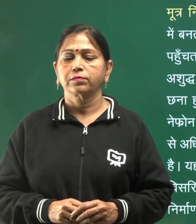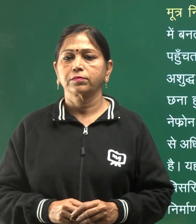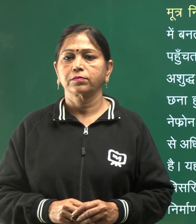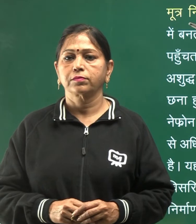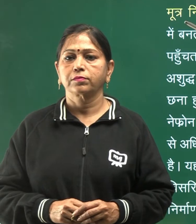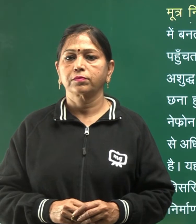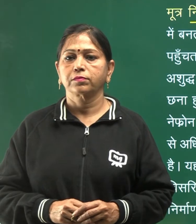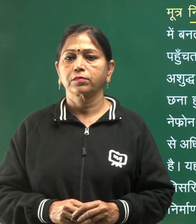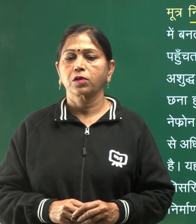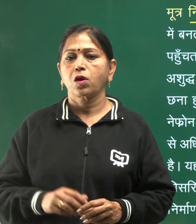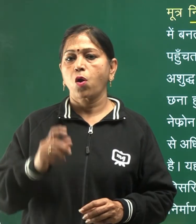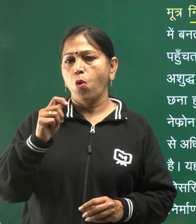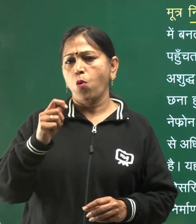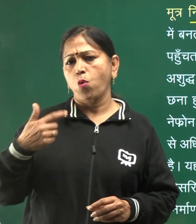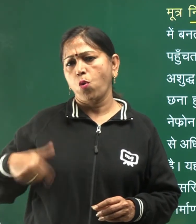मूत्र निर्माण की प्रक्रिया